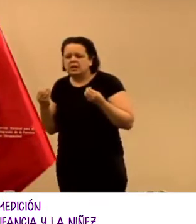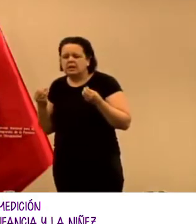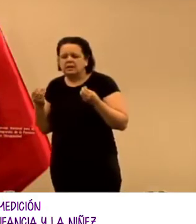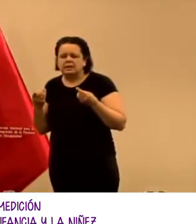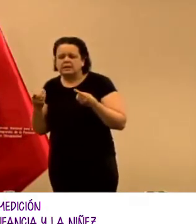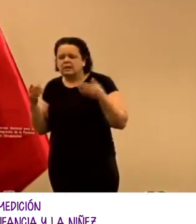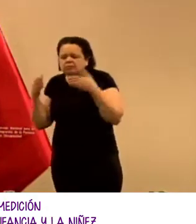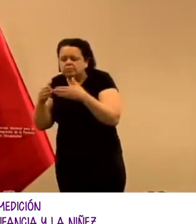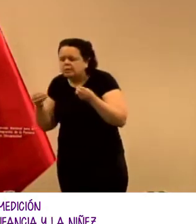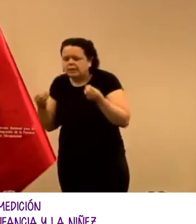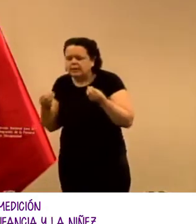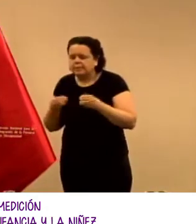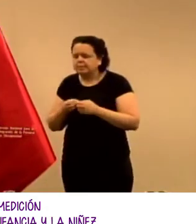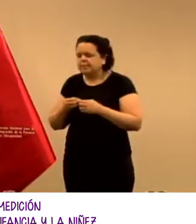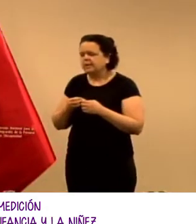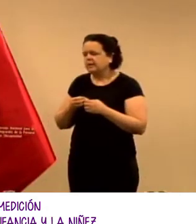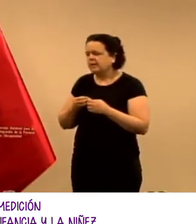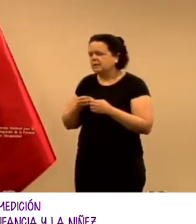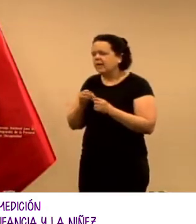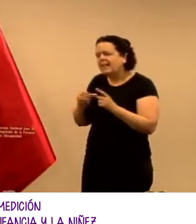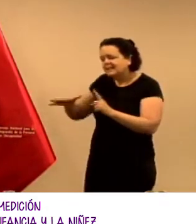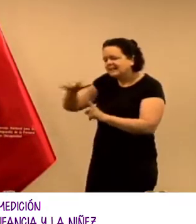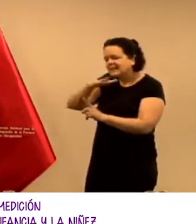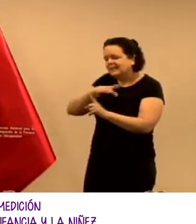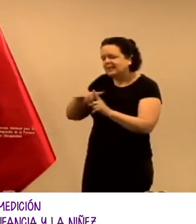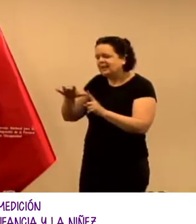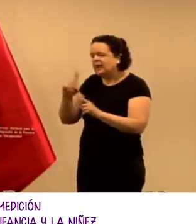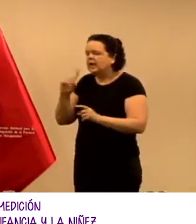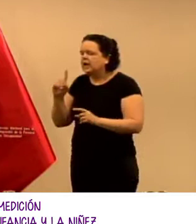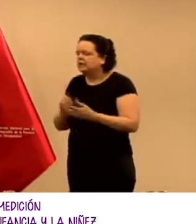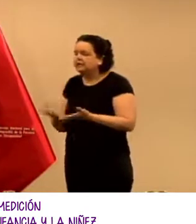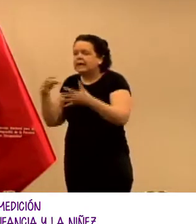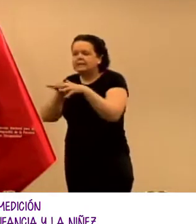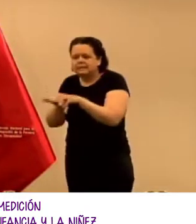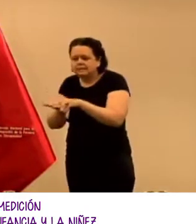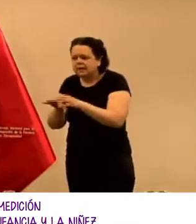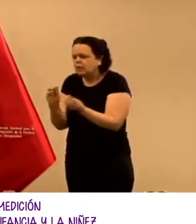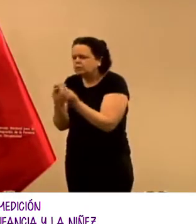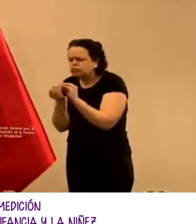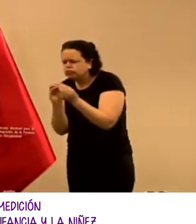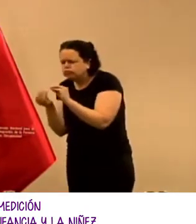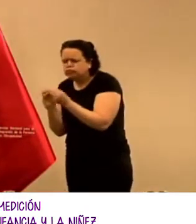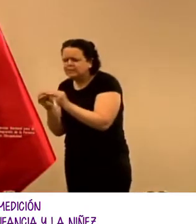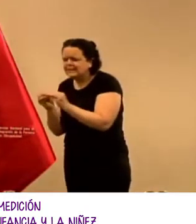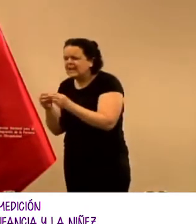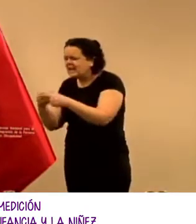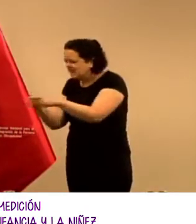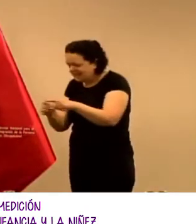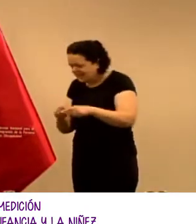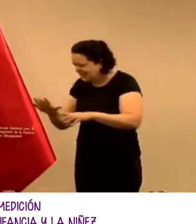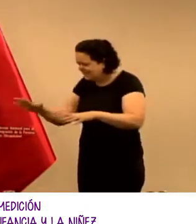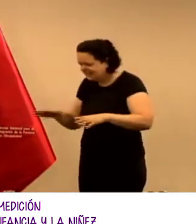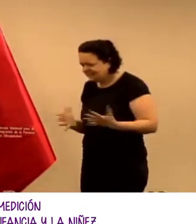propósito es que en un entorno que no es accesible, que no es acomodado a las diferentes necesidades de los niños y de las